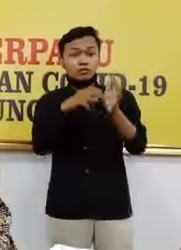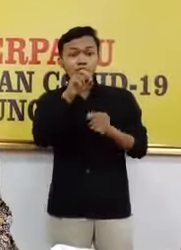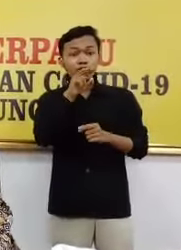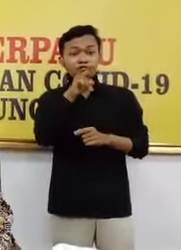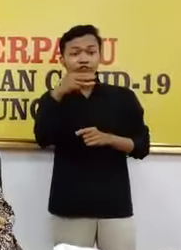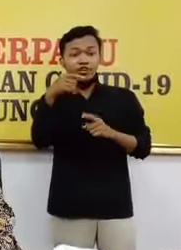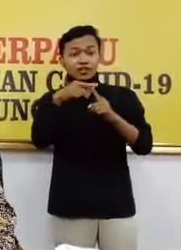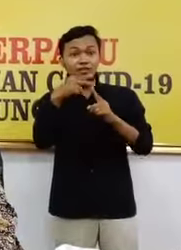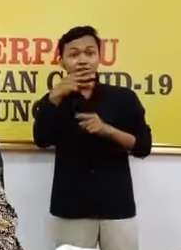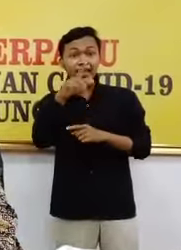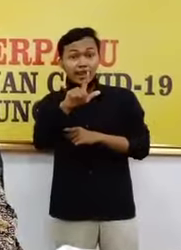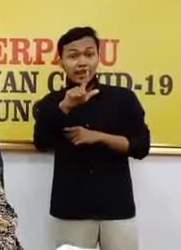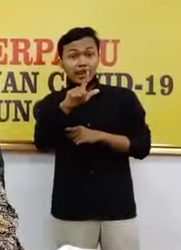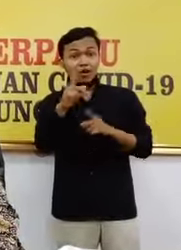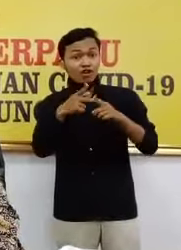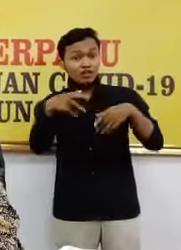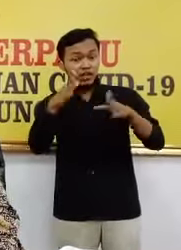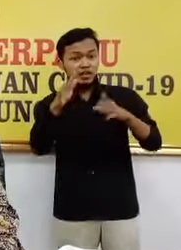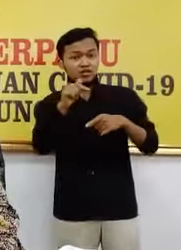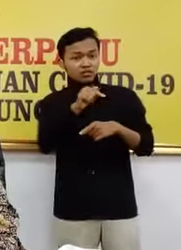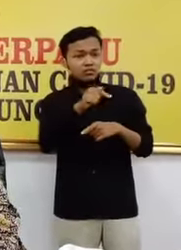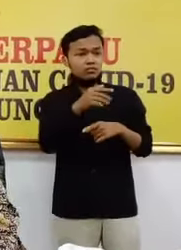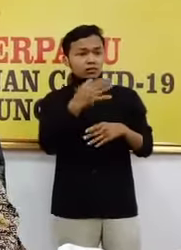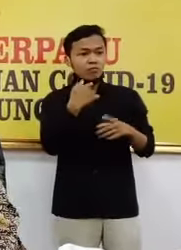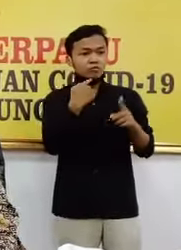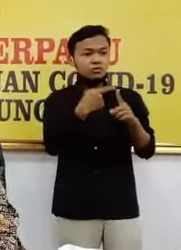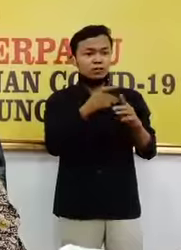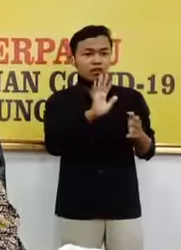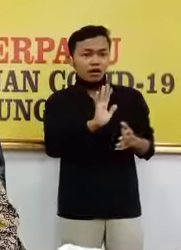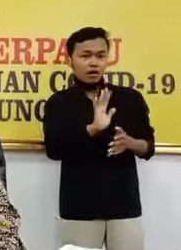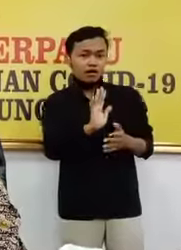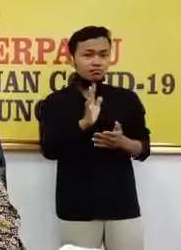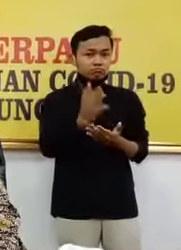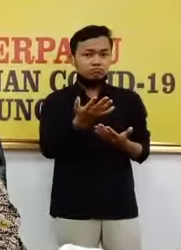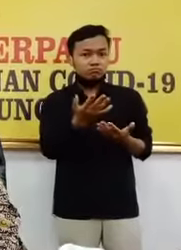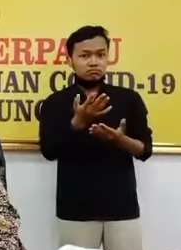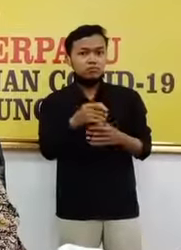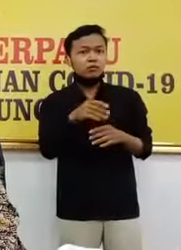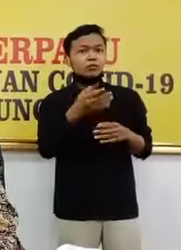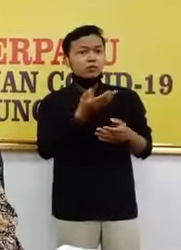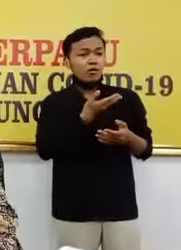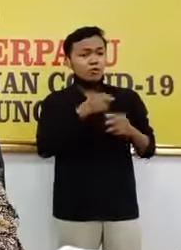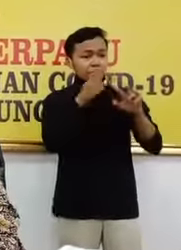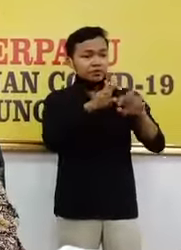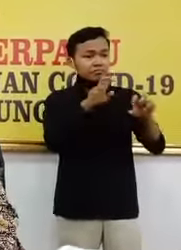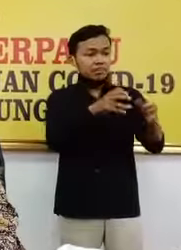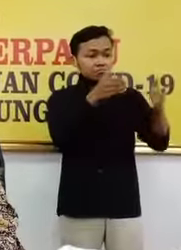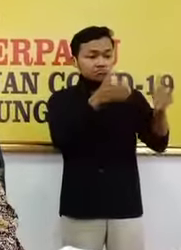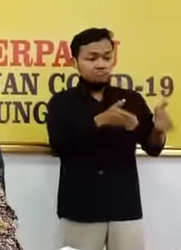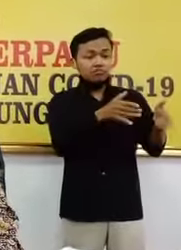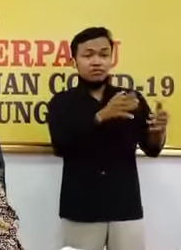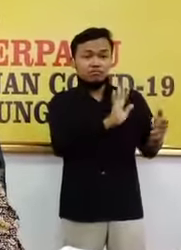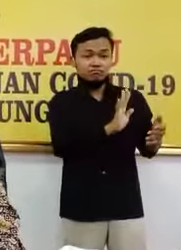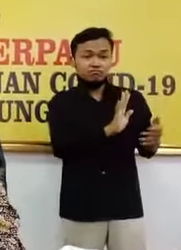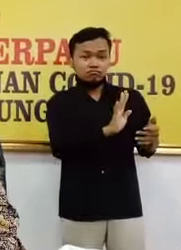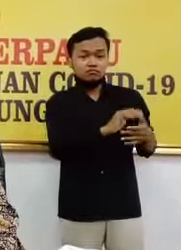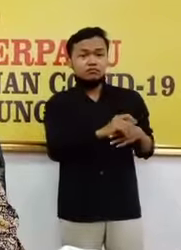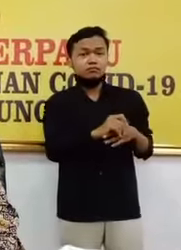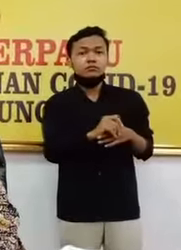COVID? Jika benar, bagaimana riwayat perjalanan? Jika tidak, apakah tetap dilakukan tracing? Ya, memang